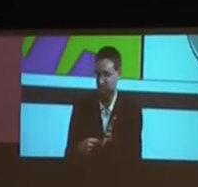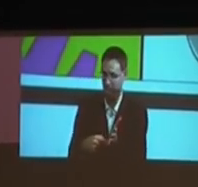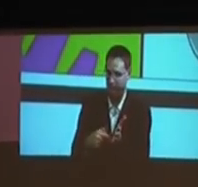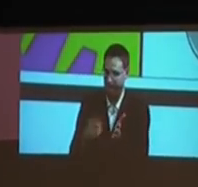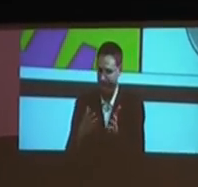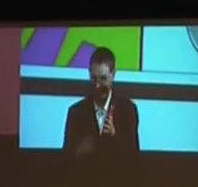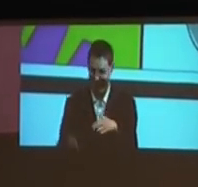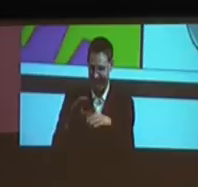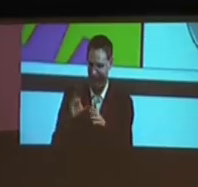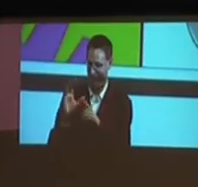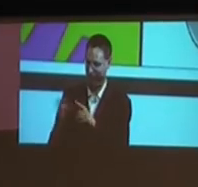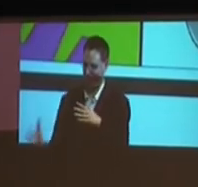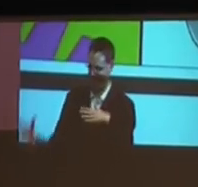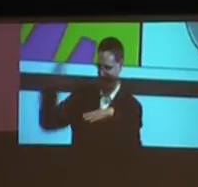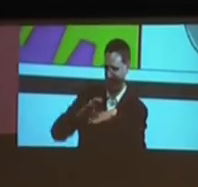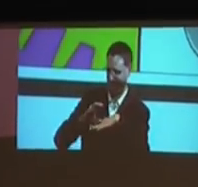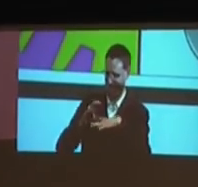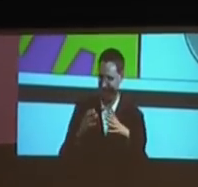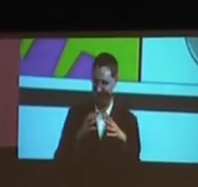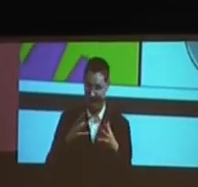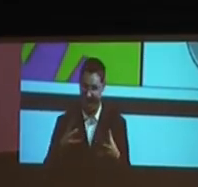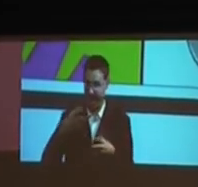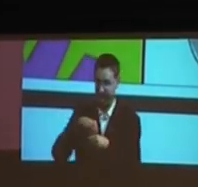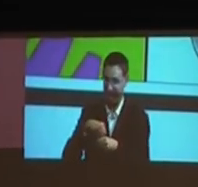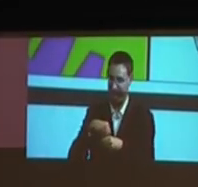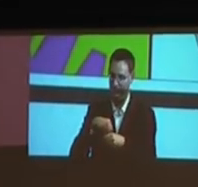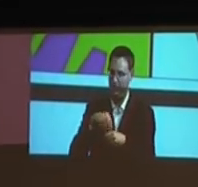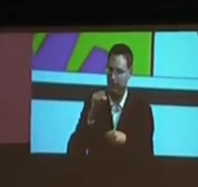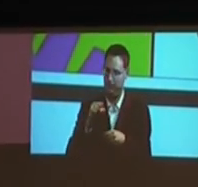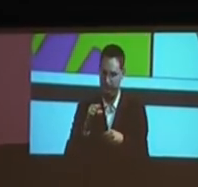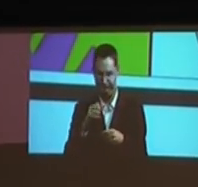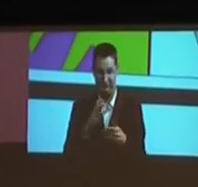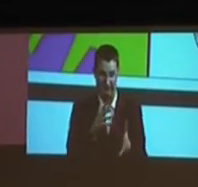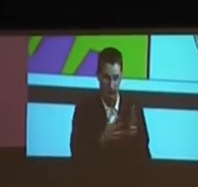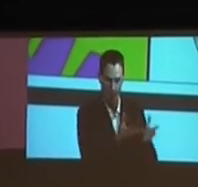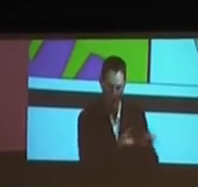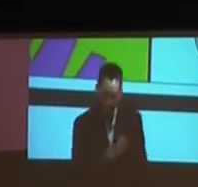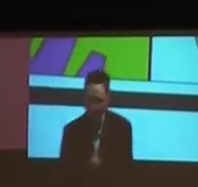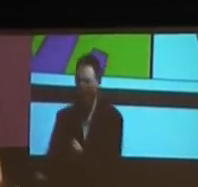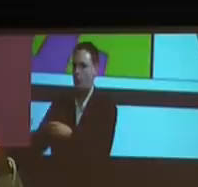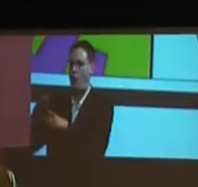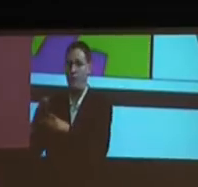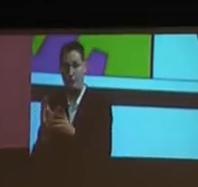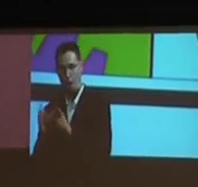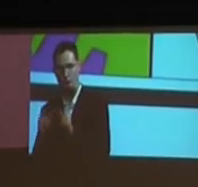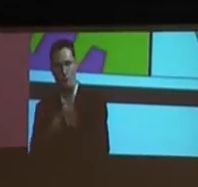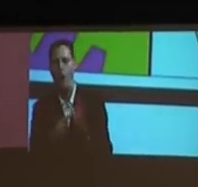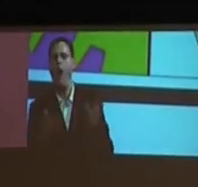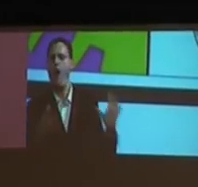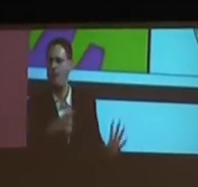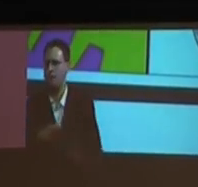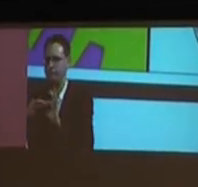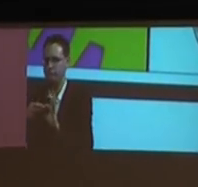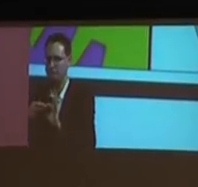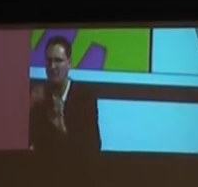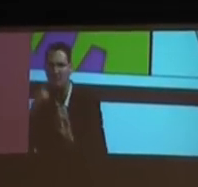was sich lohnt, was ein weiteres positives Zeichen unseres Landes ist. Und wenn wir sie gecatcht haben und wenn sie uns im Netz